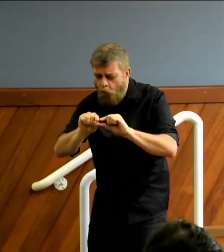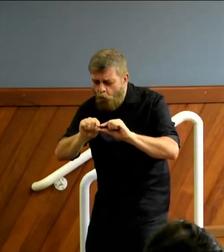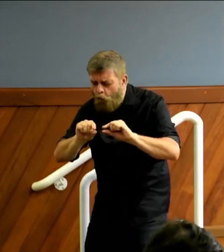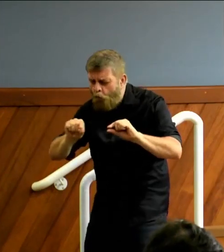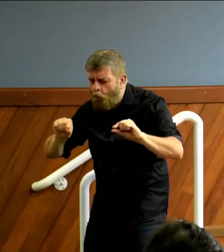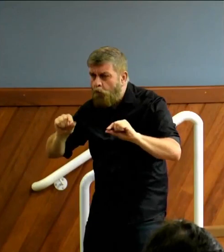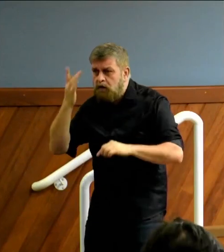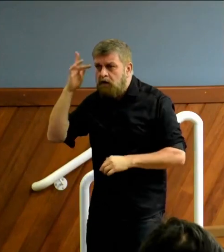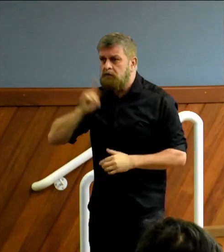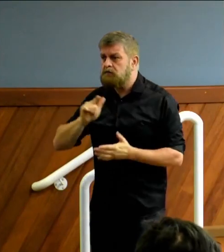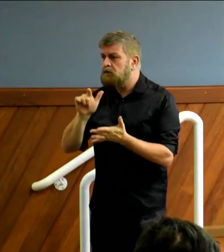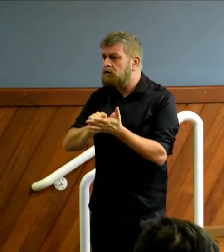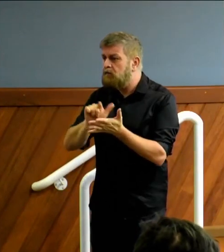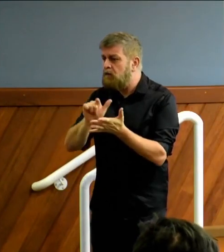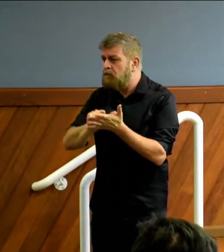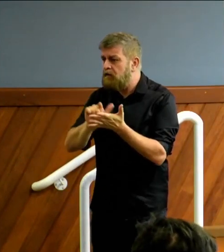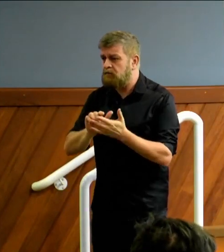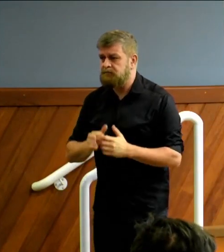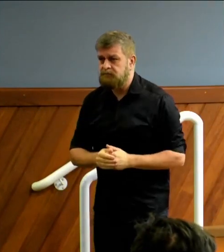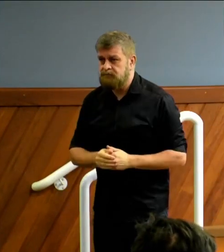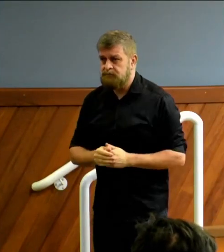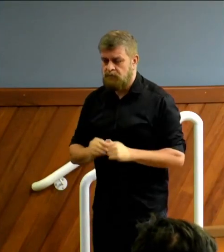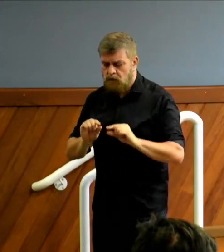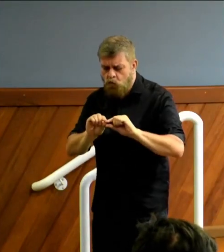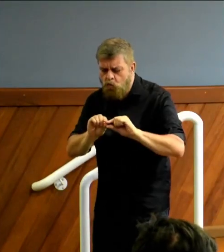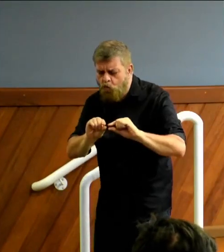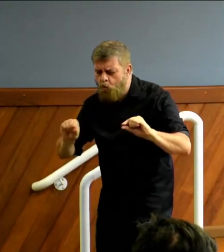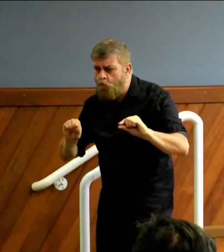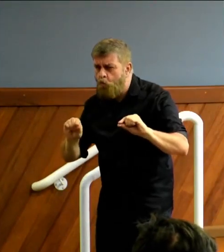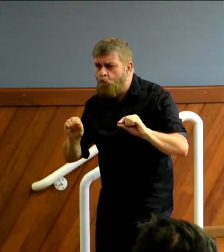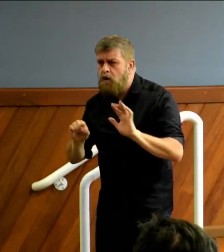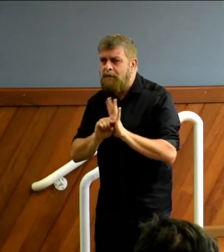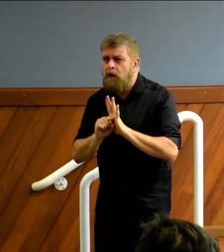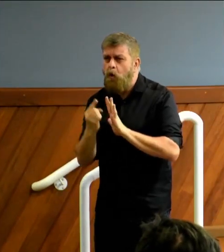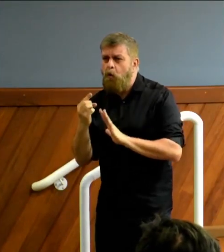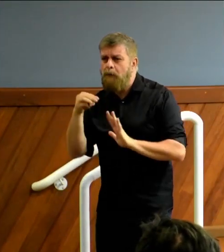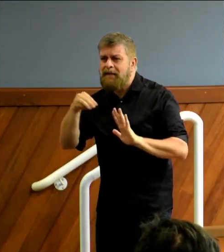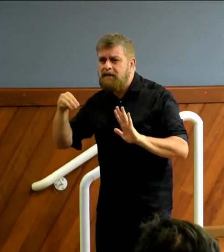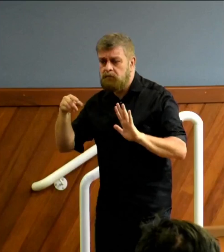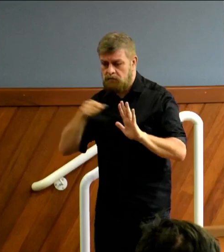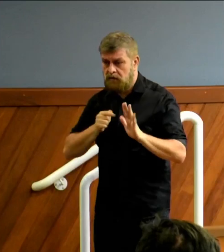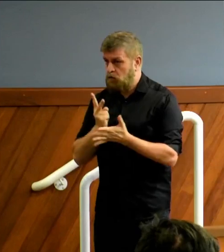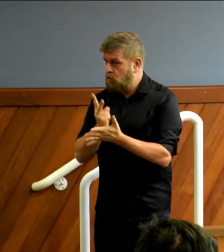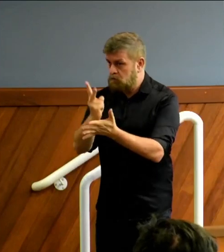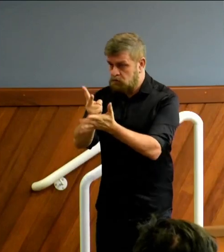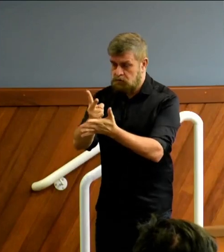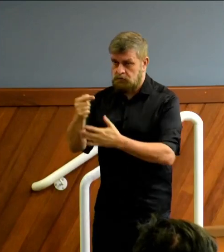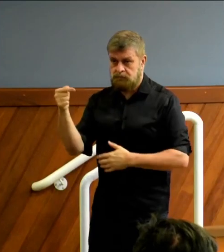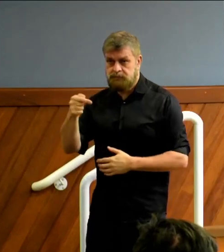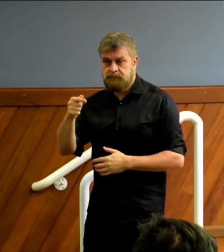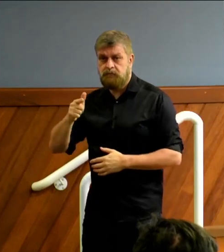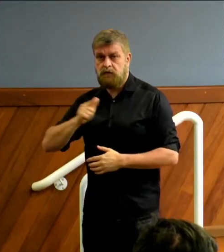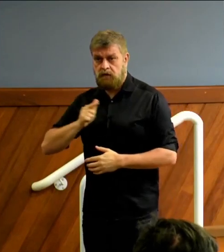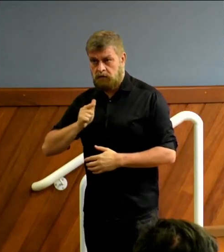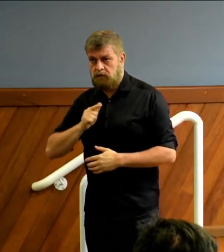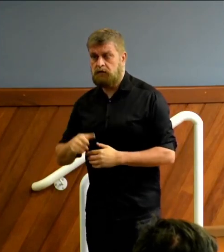sei qual que é a dimensão do milímetro para baixo. É menos de um milímetro, às vezes. Mas ela continua, vamos dizer assim, ela continua